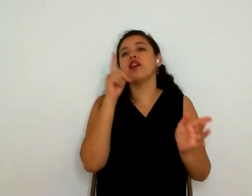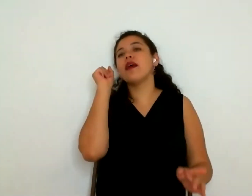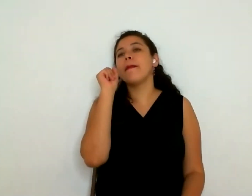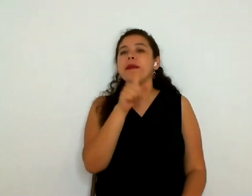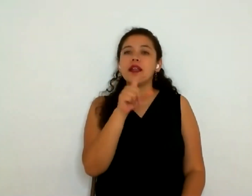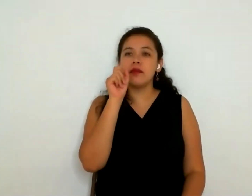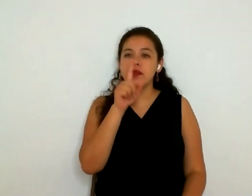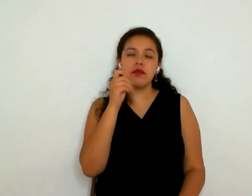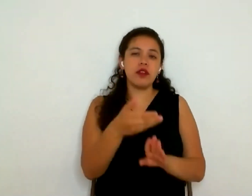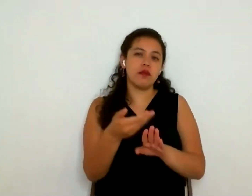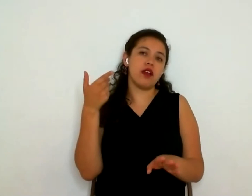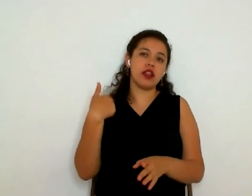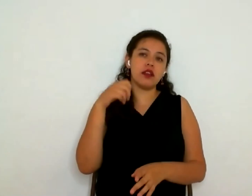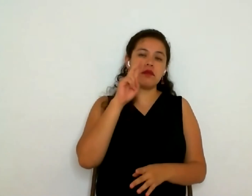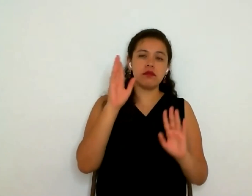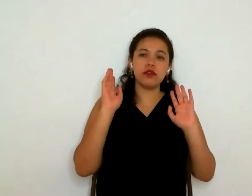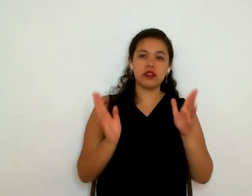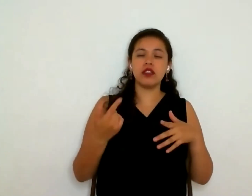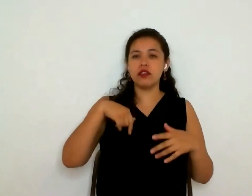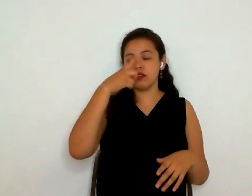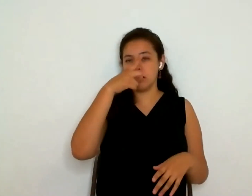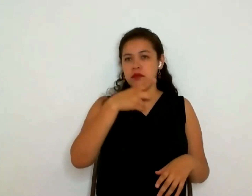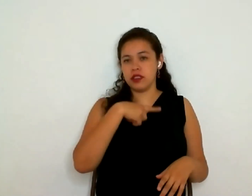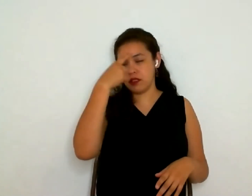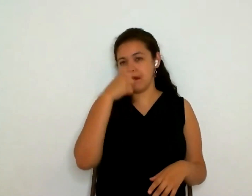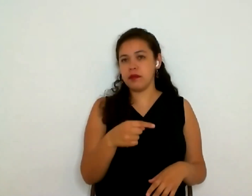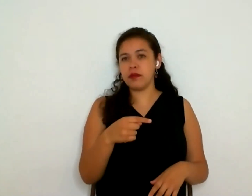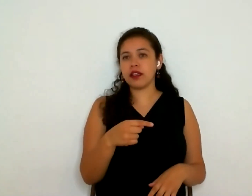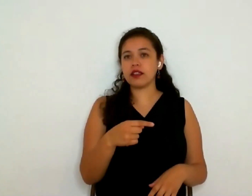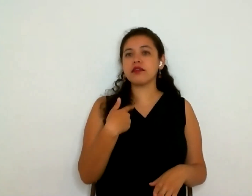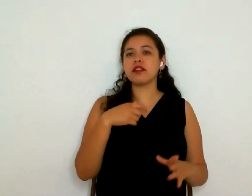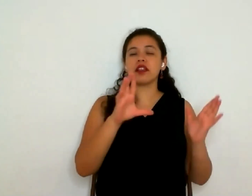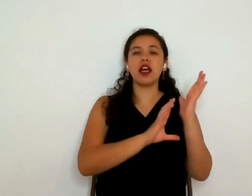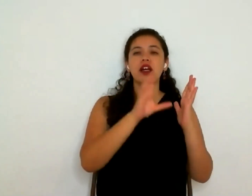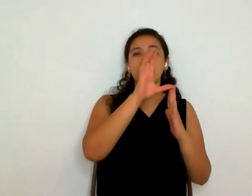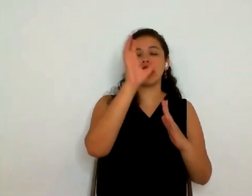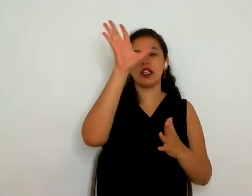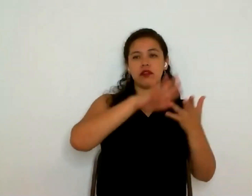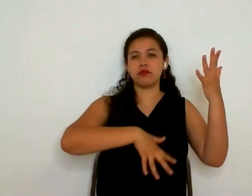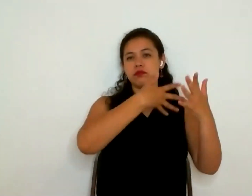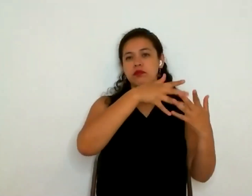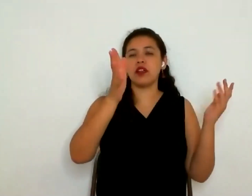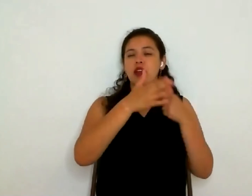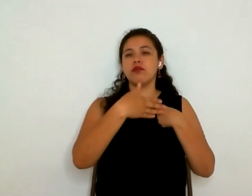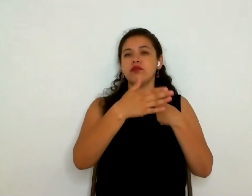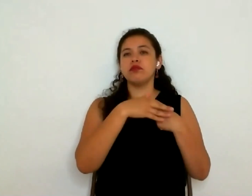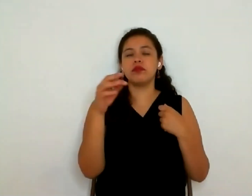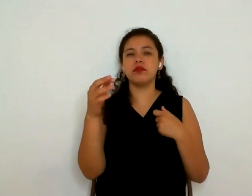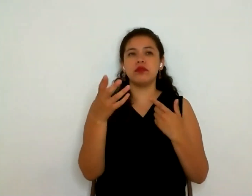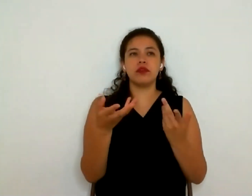lo que ya hemos dicho pero ustedes me dicen para qué porque lo del cronograma que vamos a ver la próximas acciones